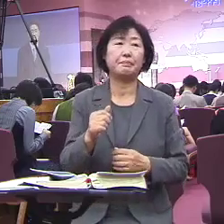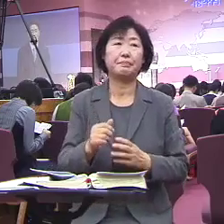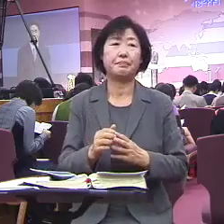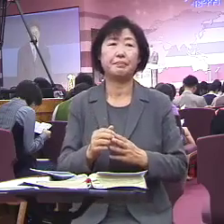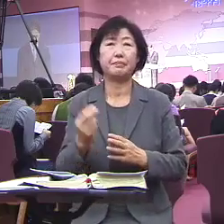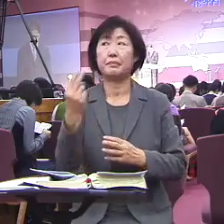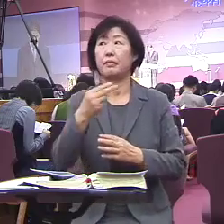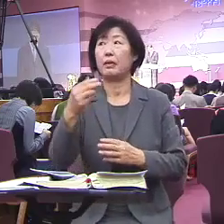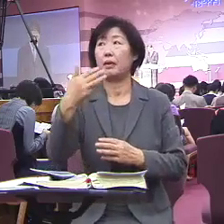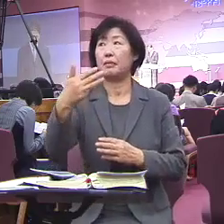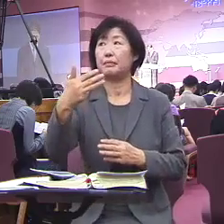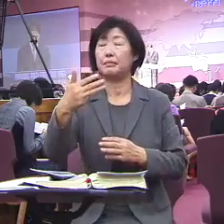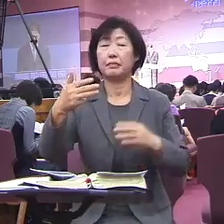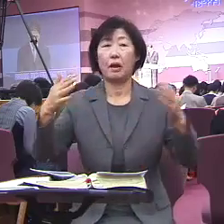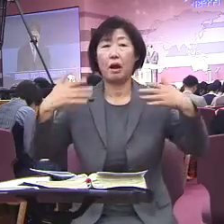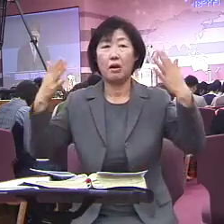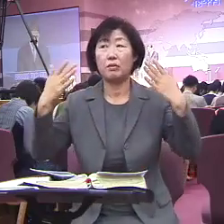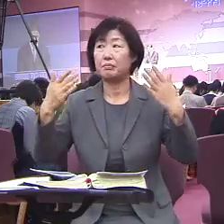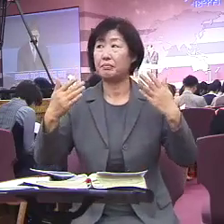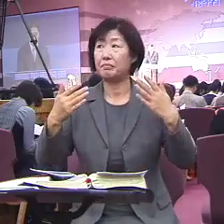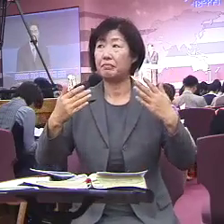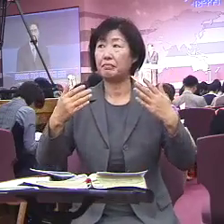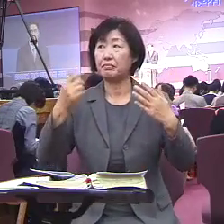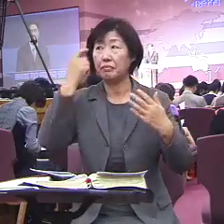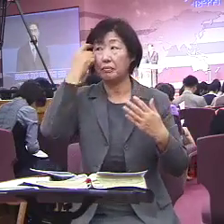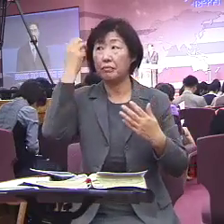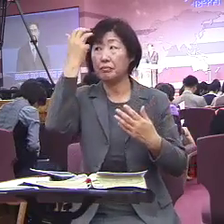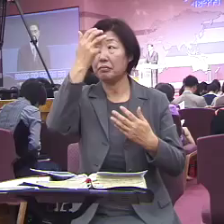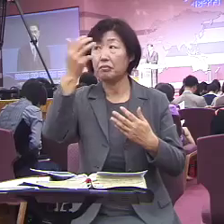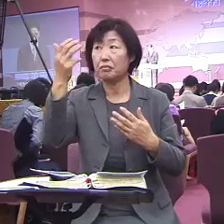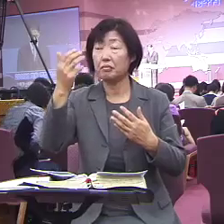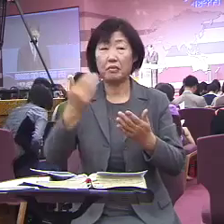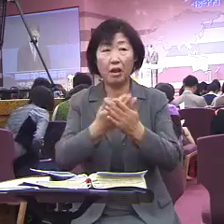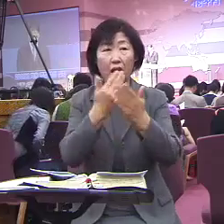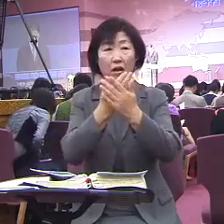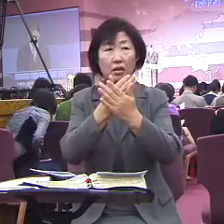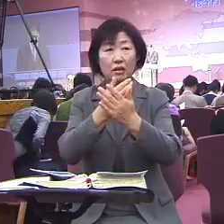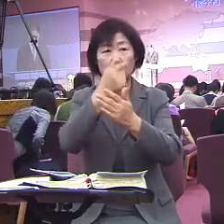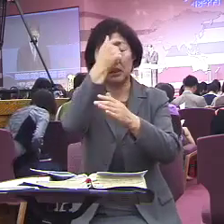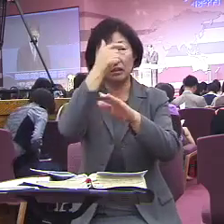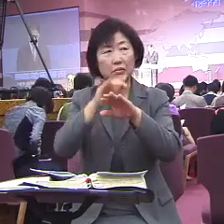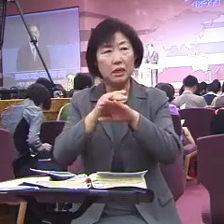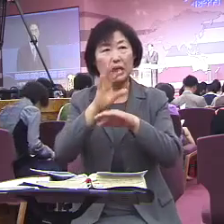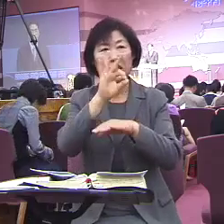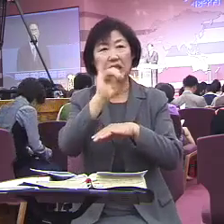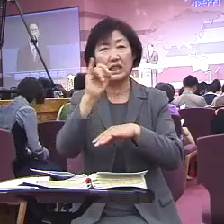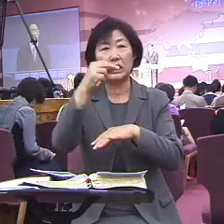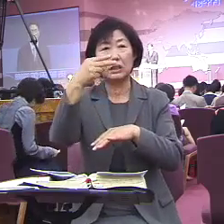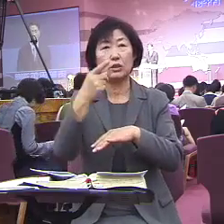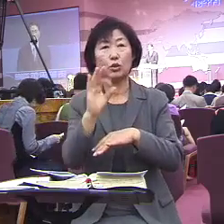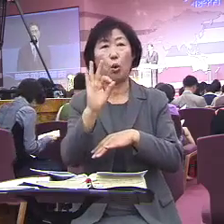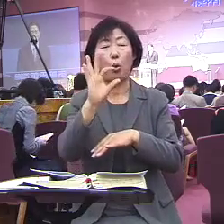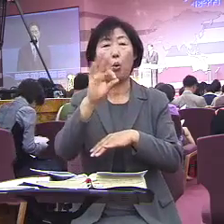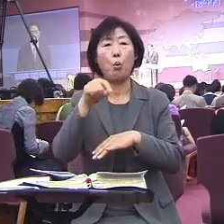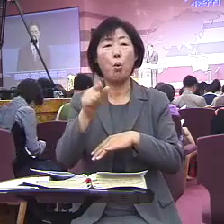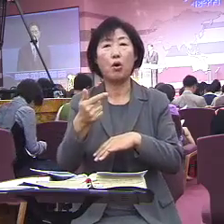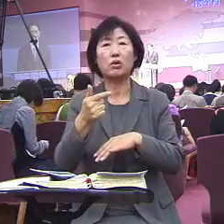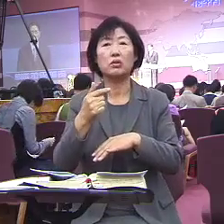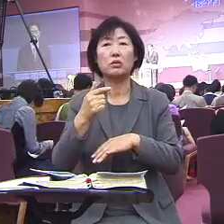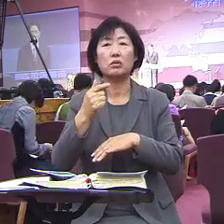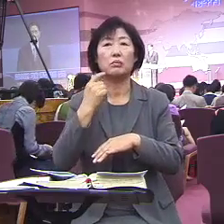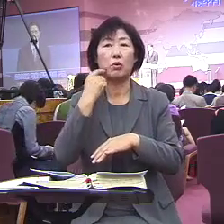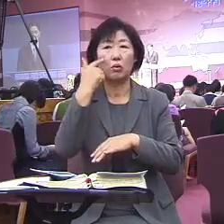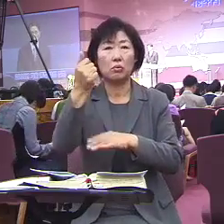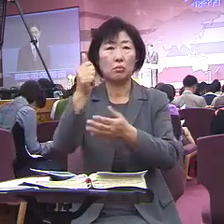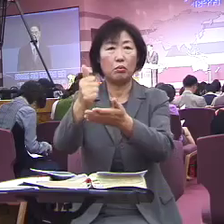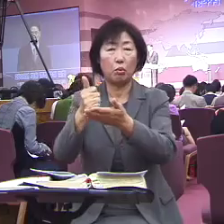가져오는 2008년 가을 영적 각성 집회가 11월 7일부터 이동원 목사님을 모시고 열립니다. 여러분, 이번